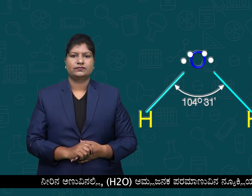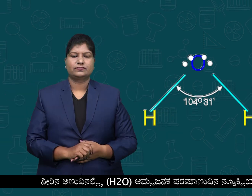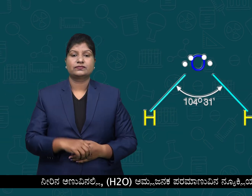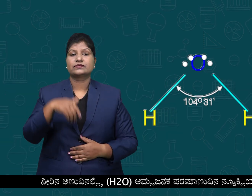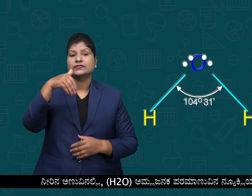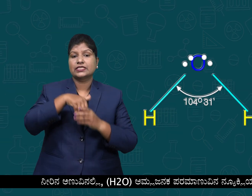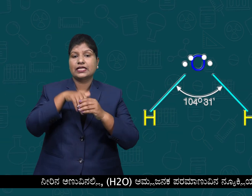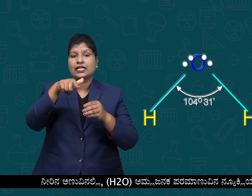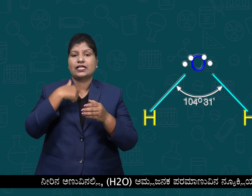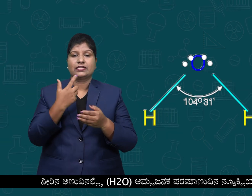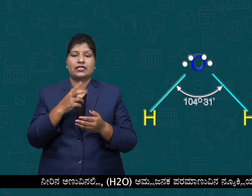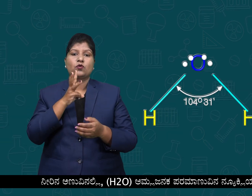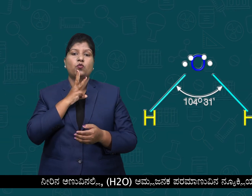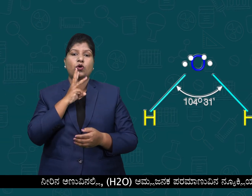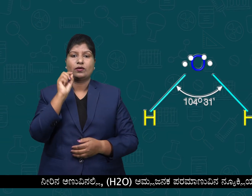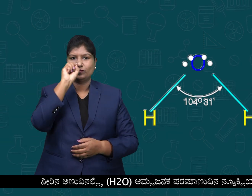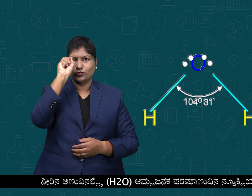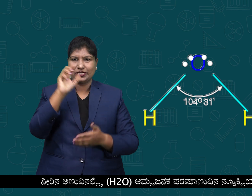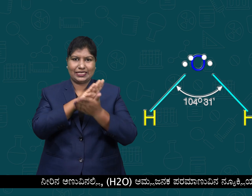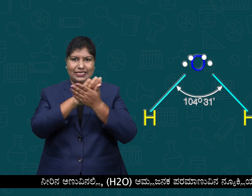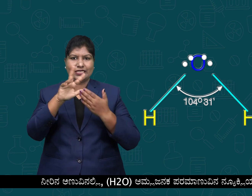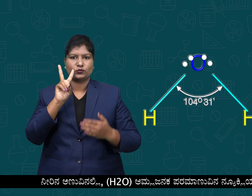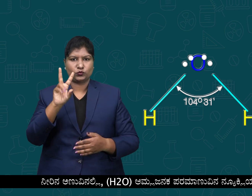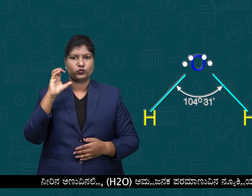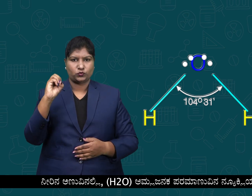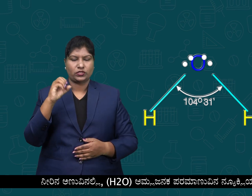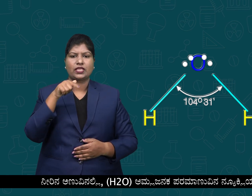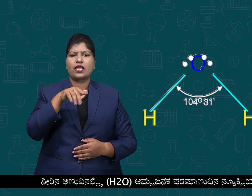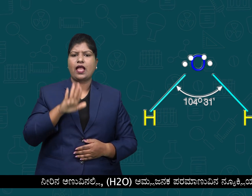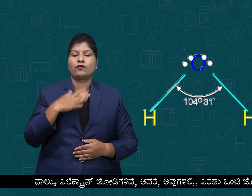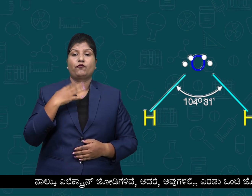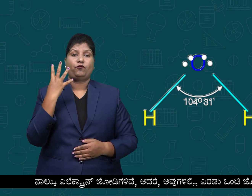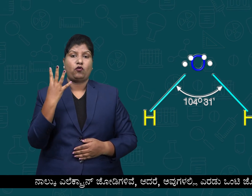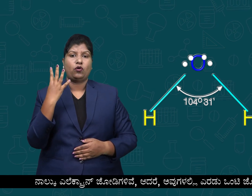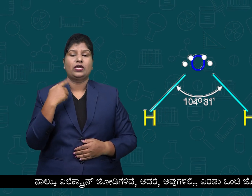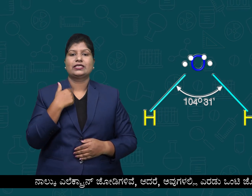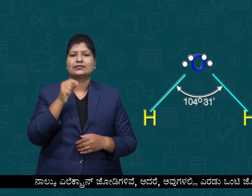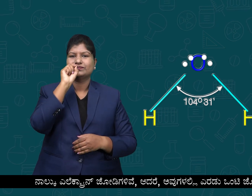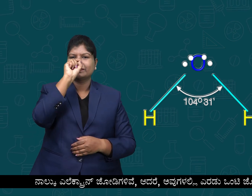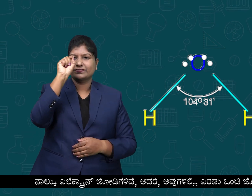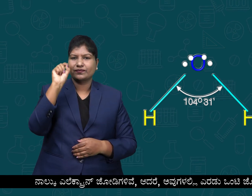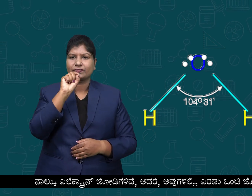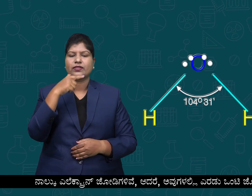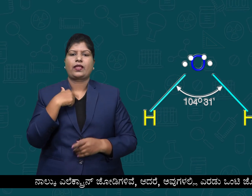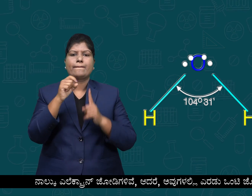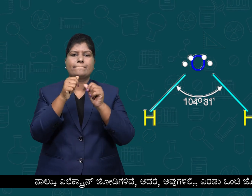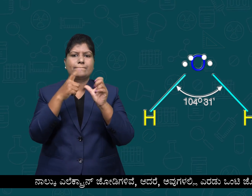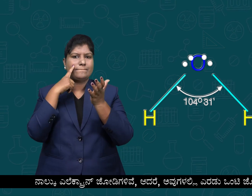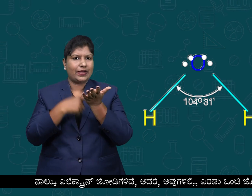ನೀರಿನ ಅಣುವಿನಲ್ಲಿ ಆಮ್ಲಜನಕ ಪರಮಾಣುವಿನ ನ್ಯೂಕ್ಲಿಯಸ್ ಸುತ್ತಲೂ 4 ಎಲೆಕ್ಟ್ರಾನ್ ಜೋಡಿಗಳಿವೆ. ಆದರೆ